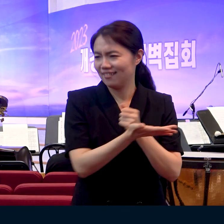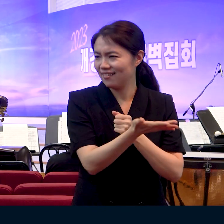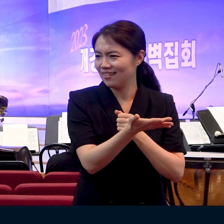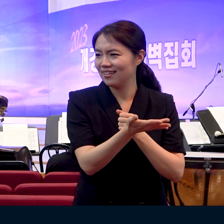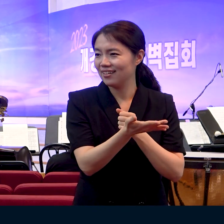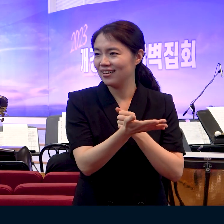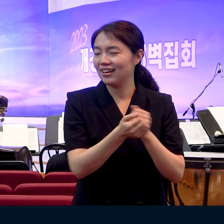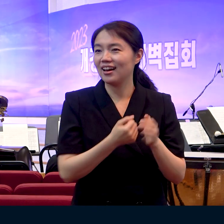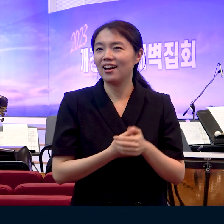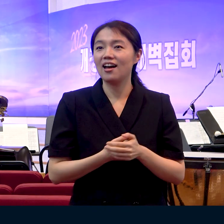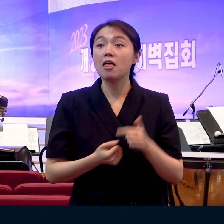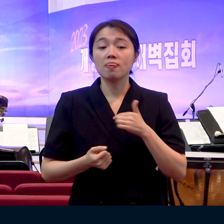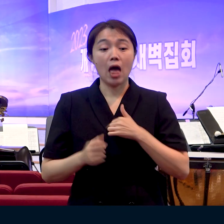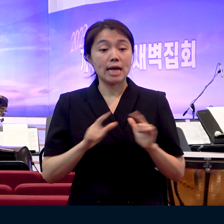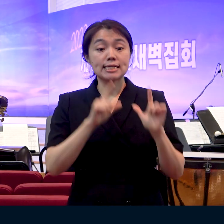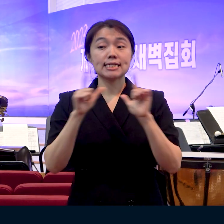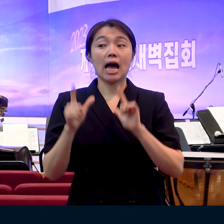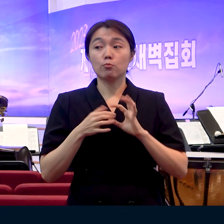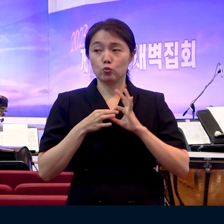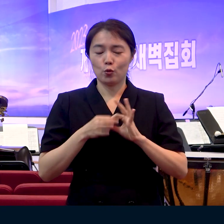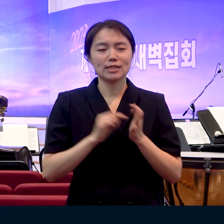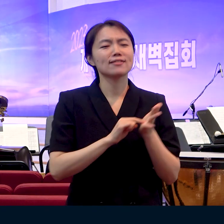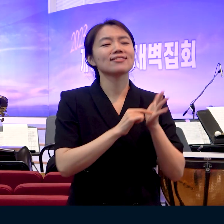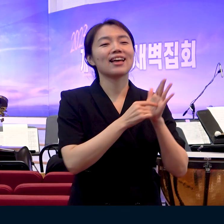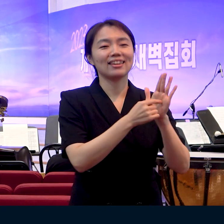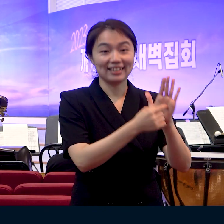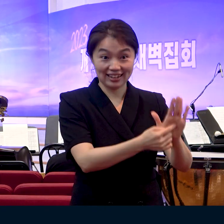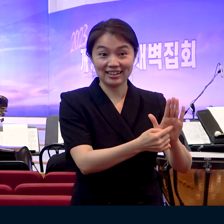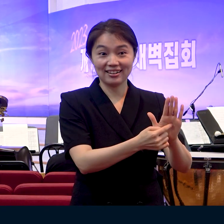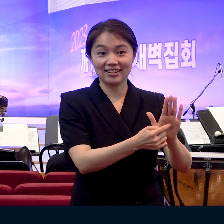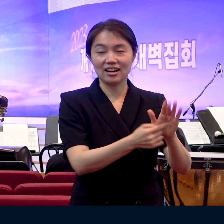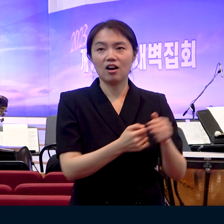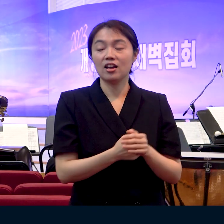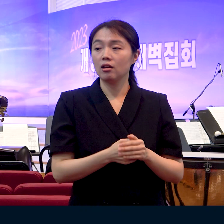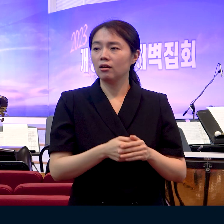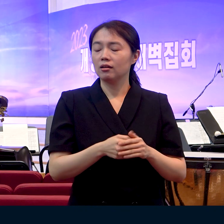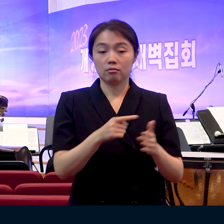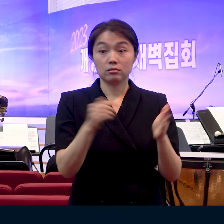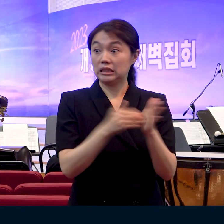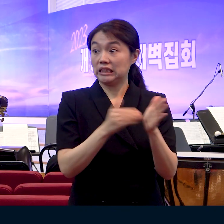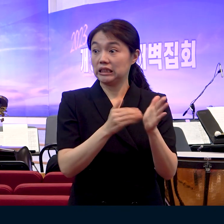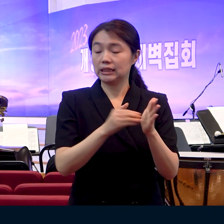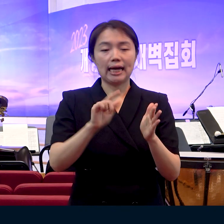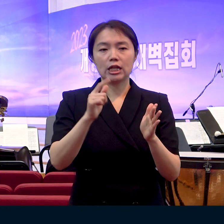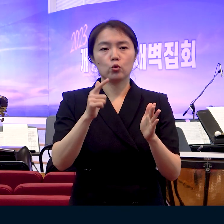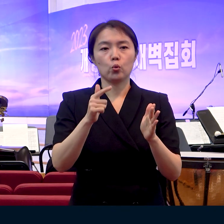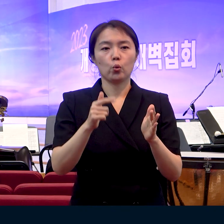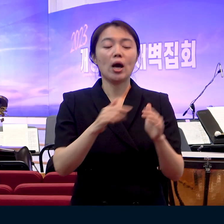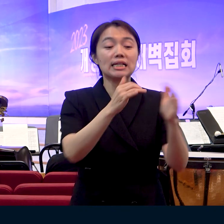고백하고 드러내는 것. 그런데 거기 끝이 아니죠. 그래서 뭐예요? 그들이